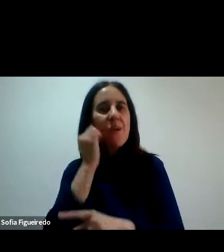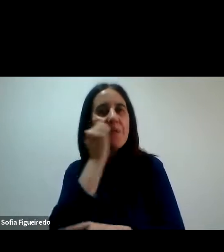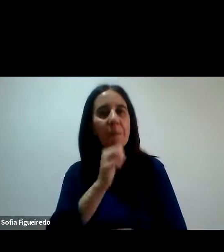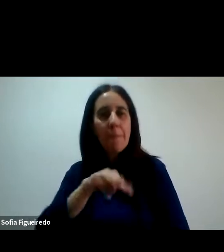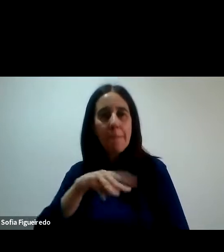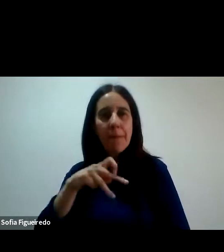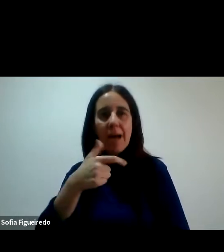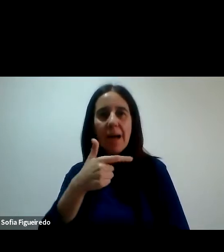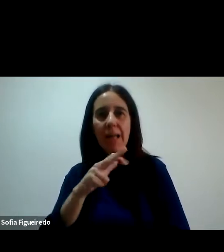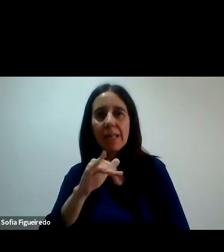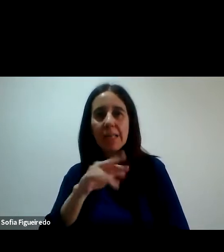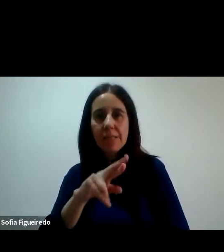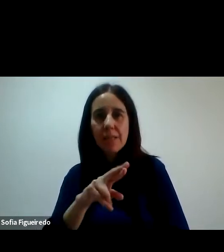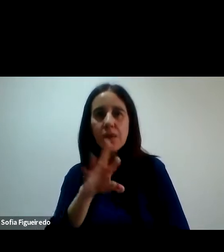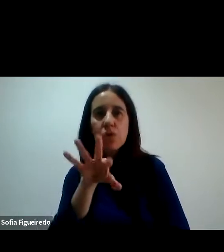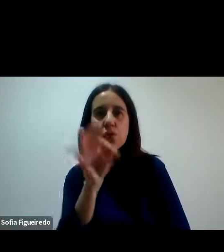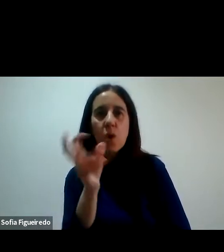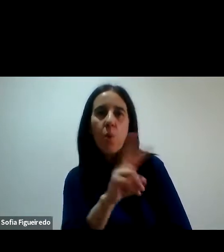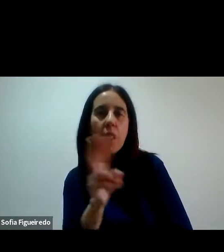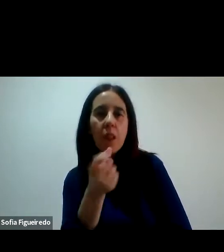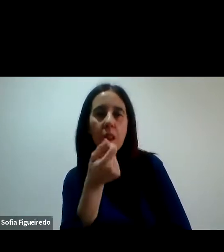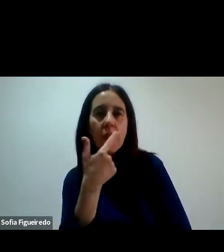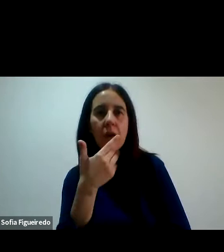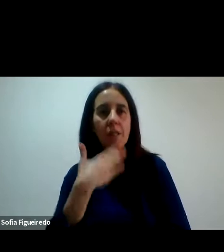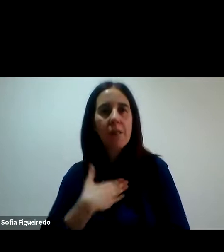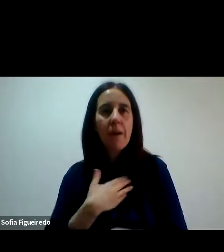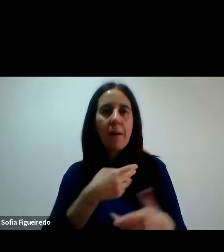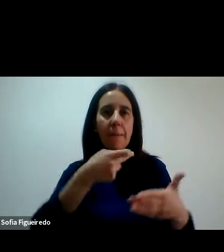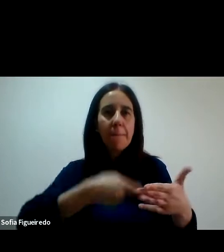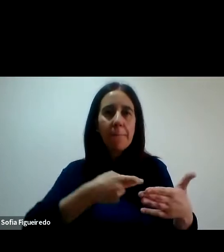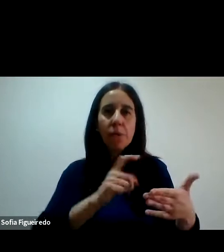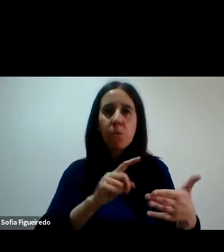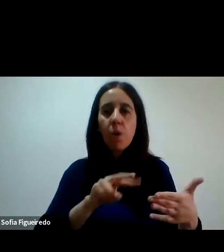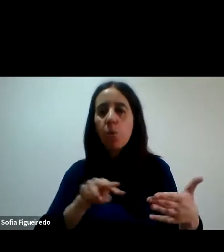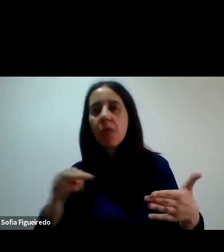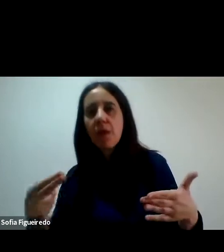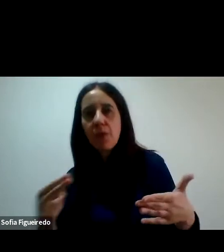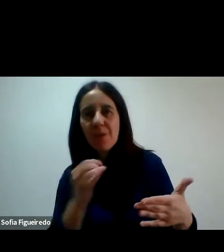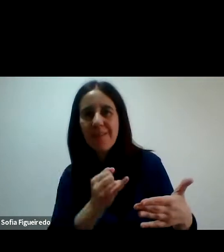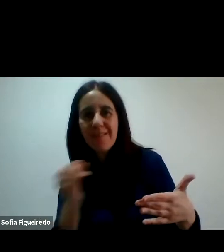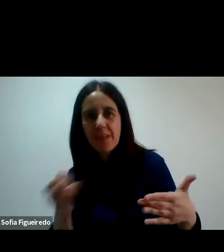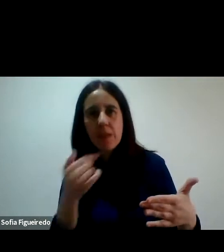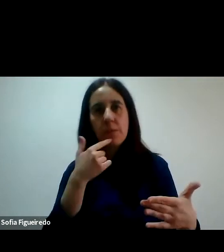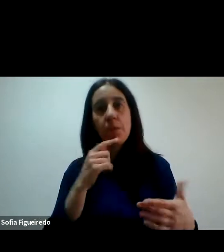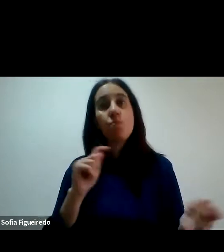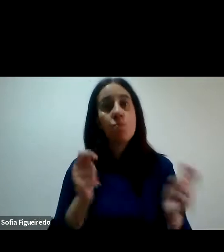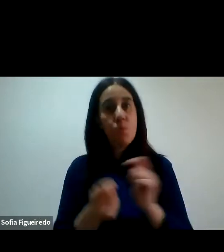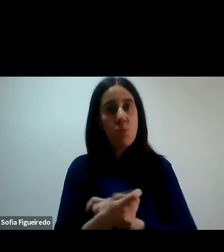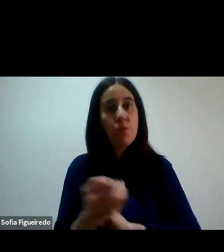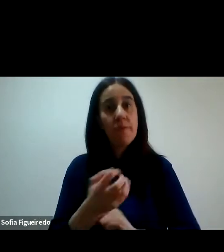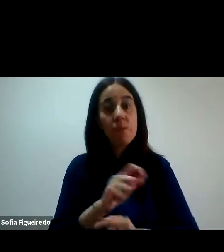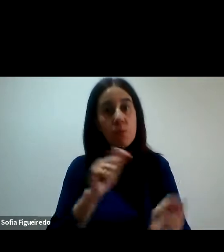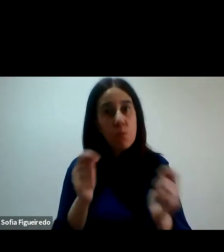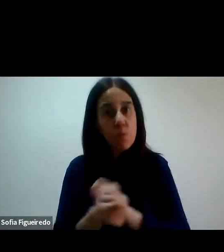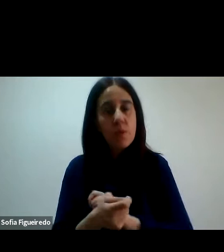em escolher o comprimido que não nos vai deixar no mesmo sítio e nos vai passar para o outro lado. Perceber de facto que as coisas mudam e a mudança